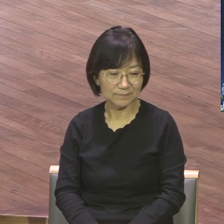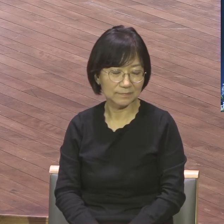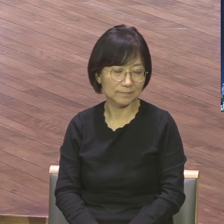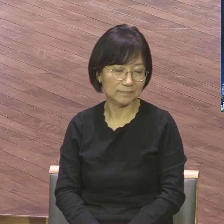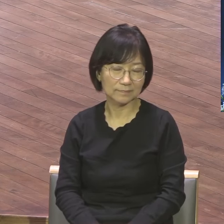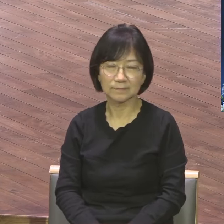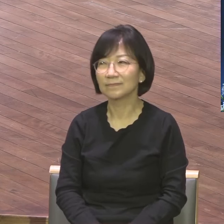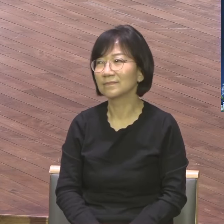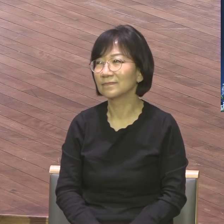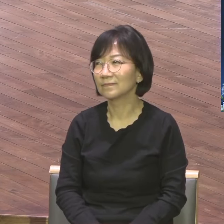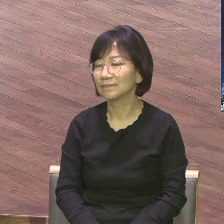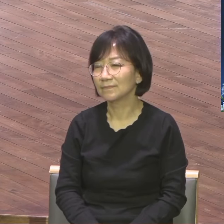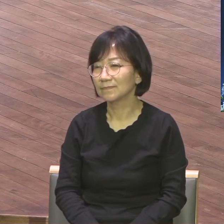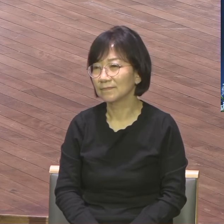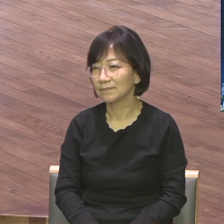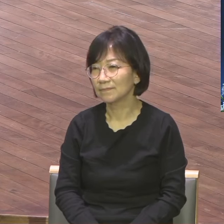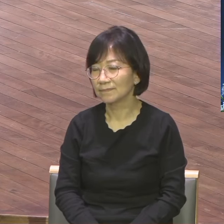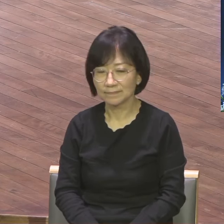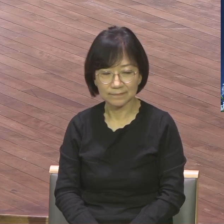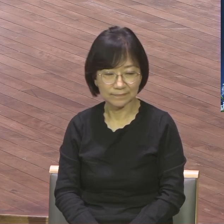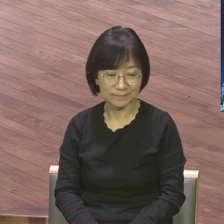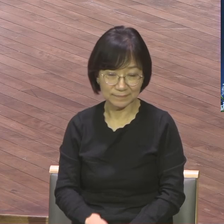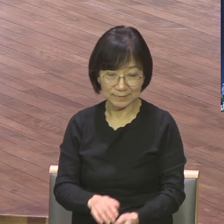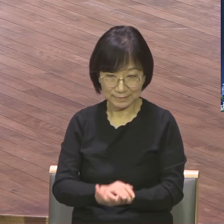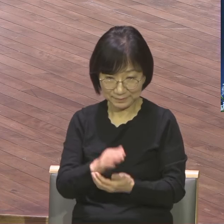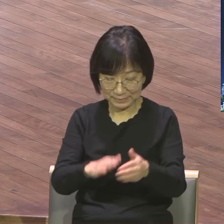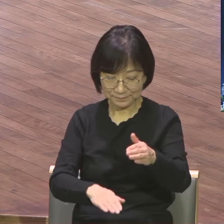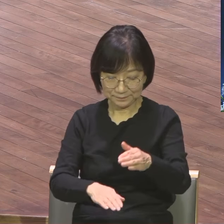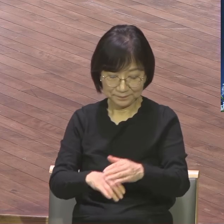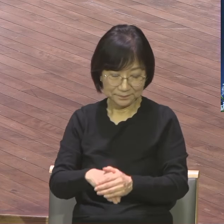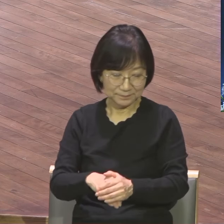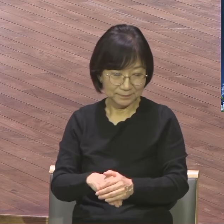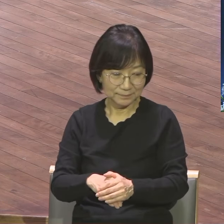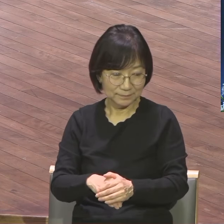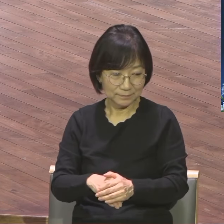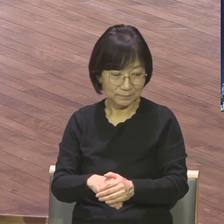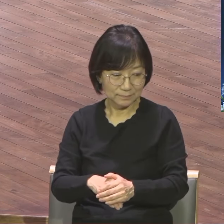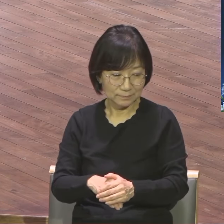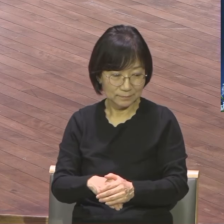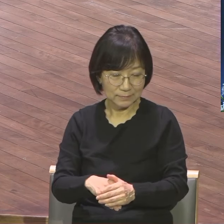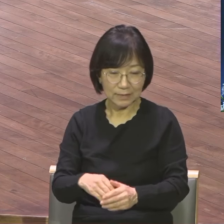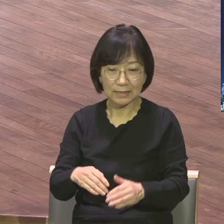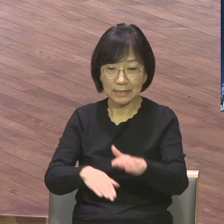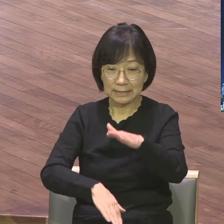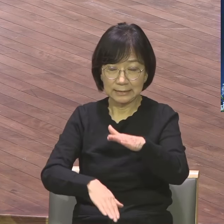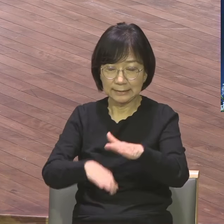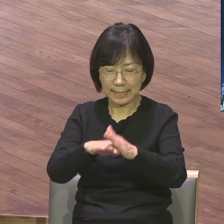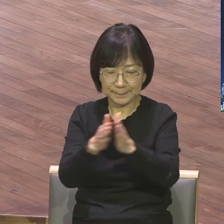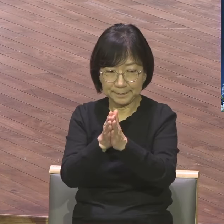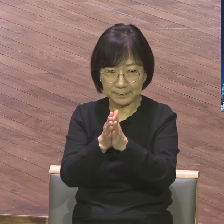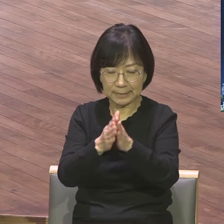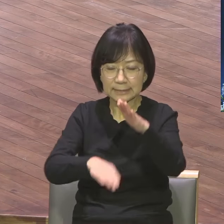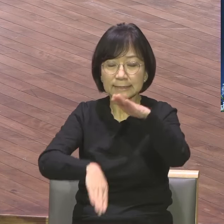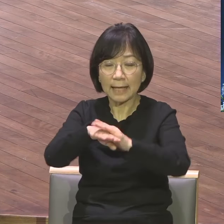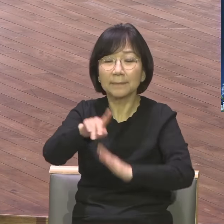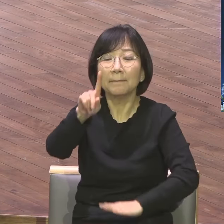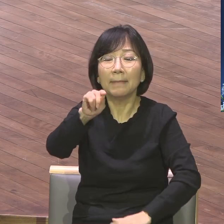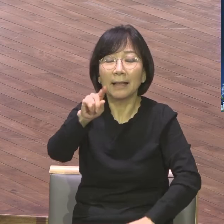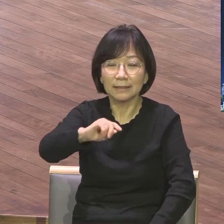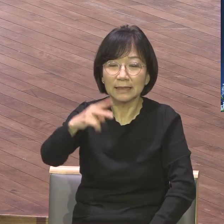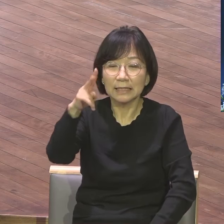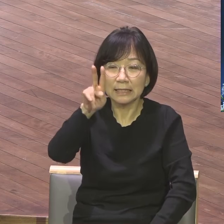우리는 이제 스타트만 2025가 시작이 됐습니다. 우리 예원교는 멈추지 않습니다.